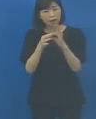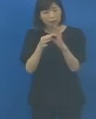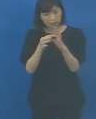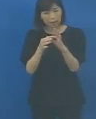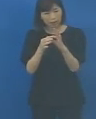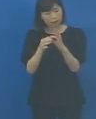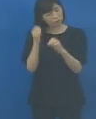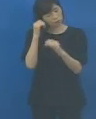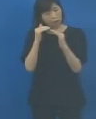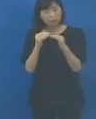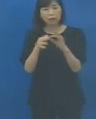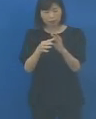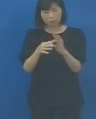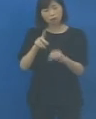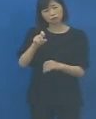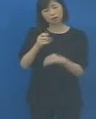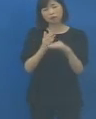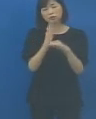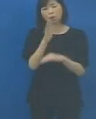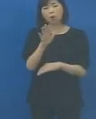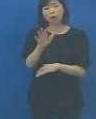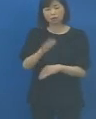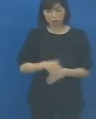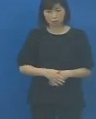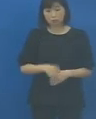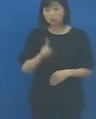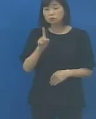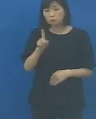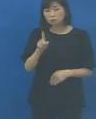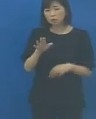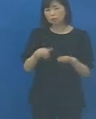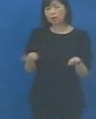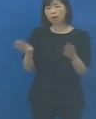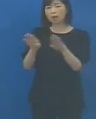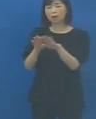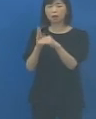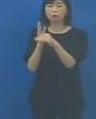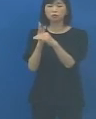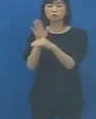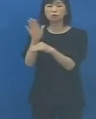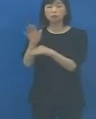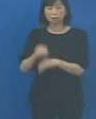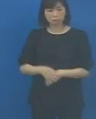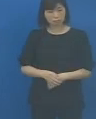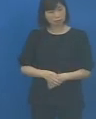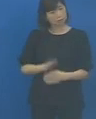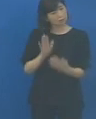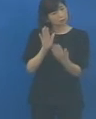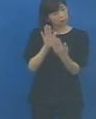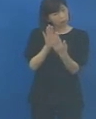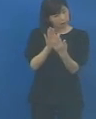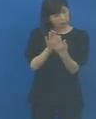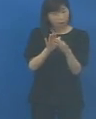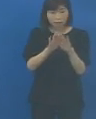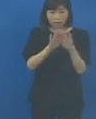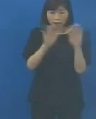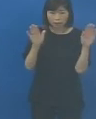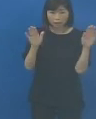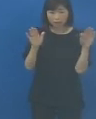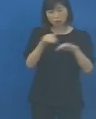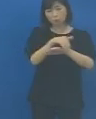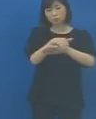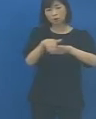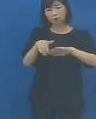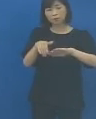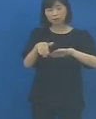以上ございまして、1件はなお閉館中でありますが、近々開館見込みということになっております